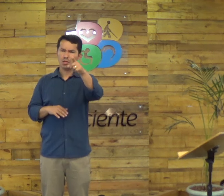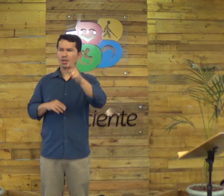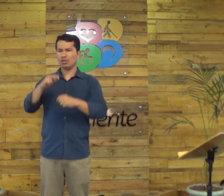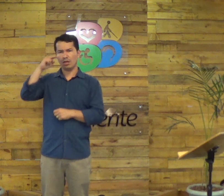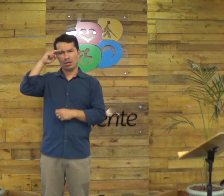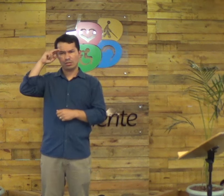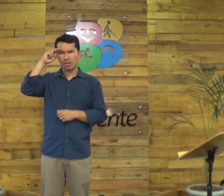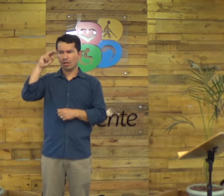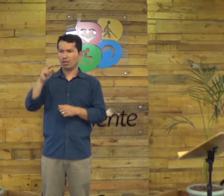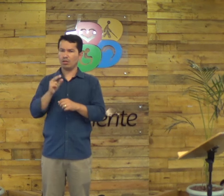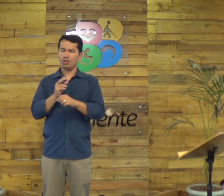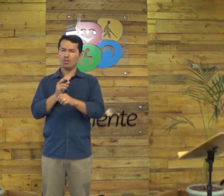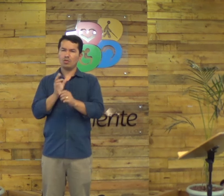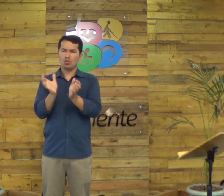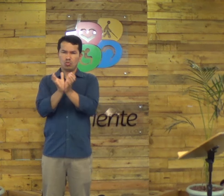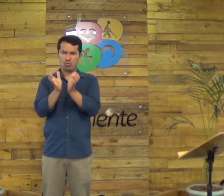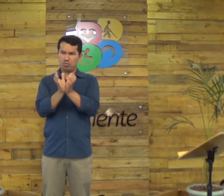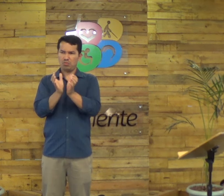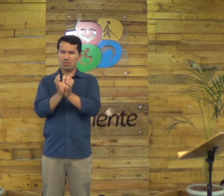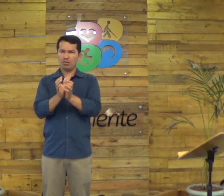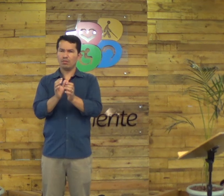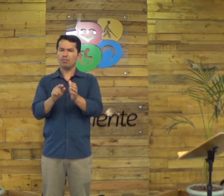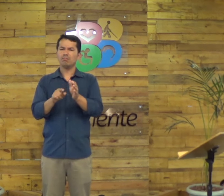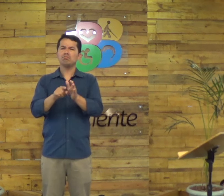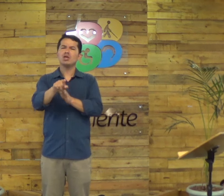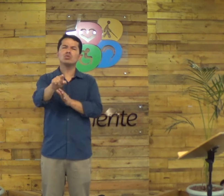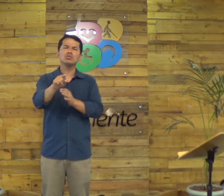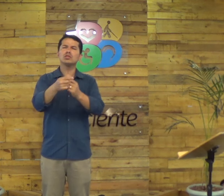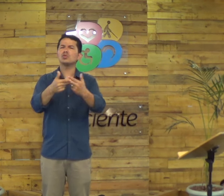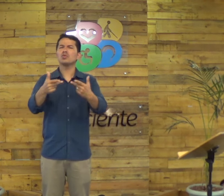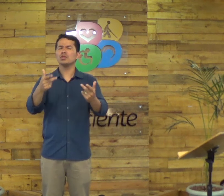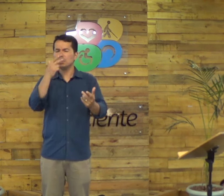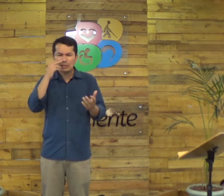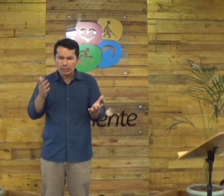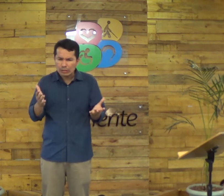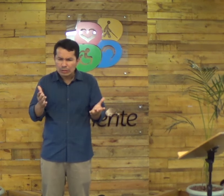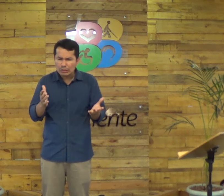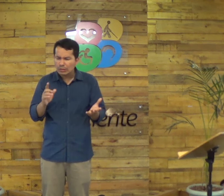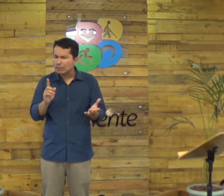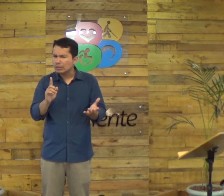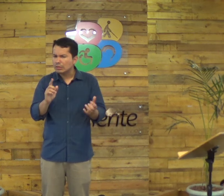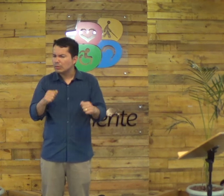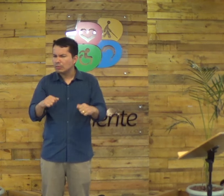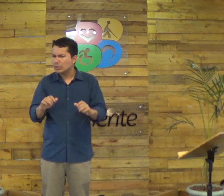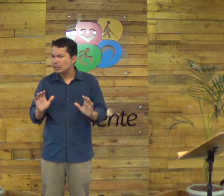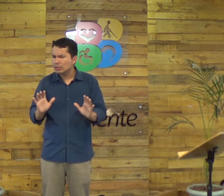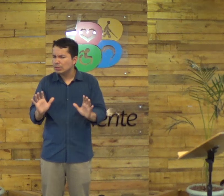às vezes, no grupo, né, do WhatsApp, ele faz uma pergunta,